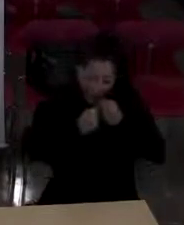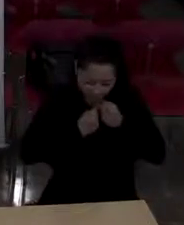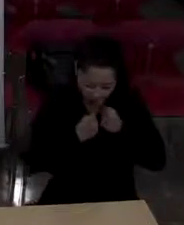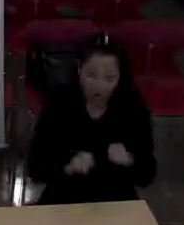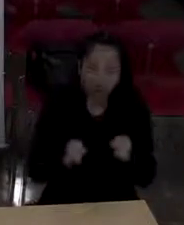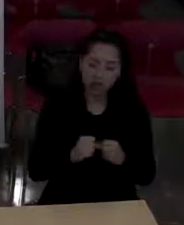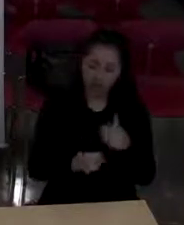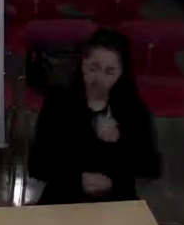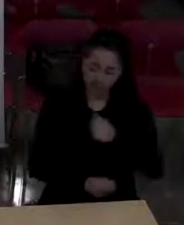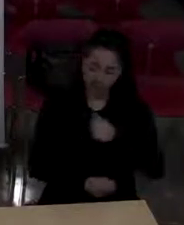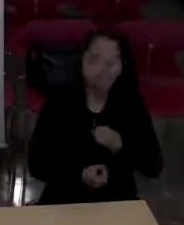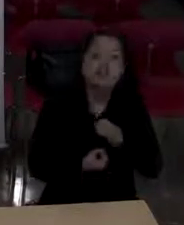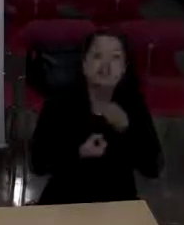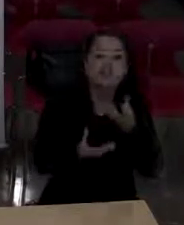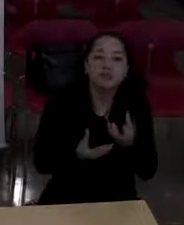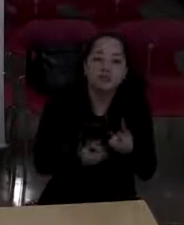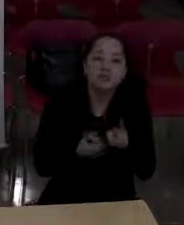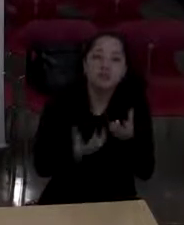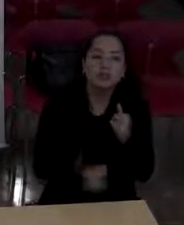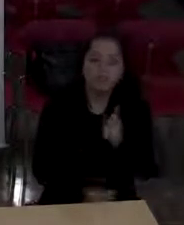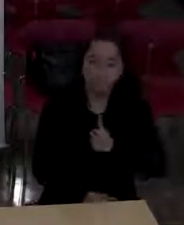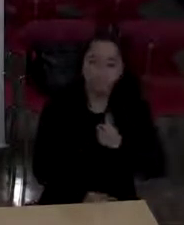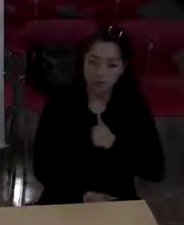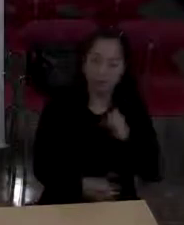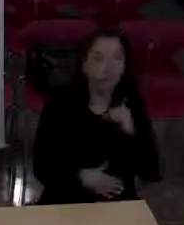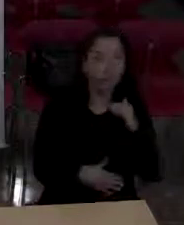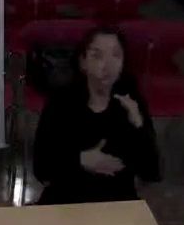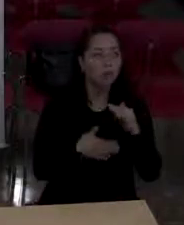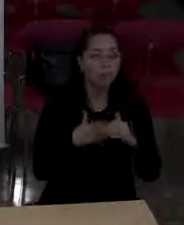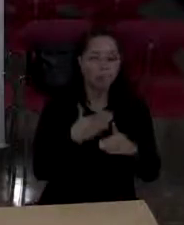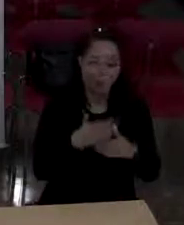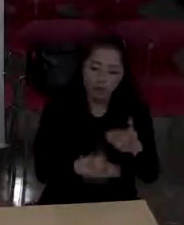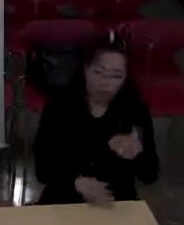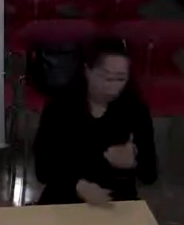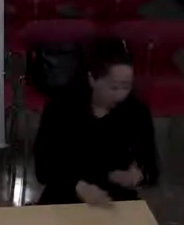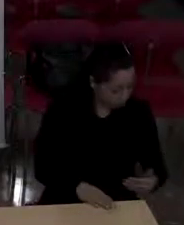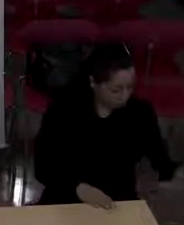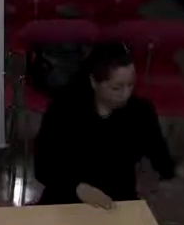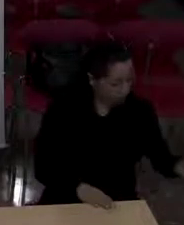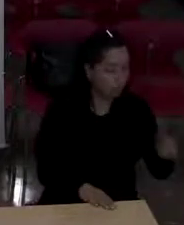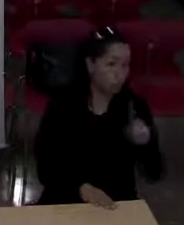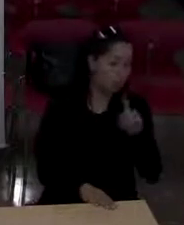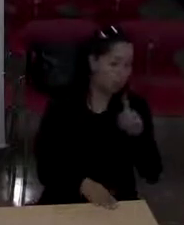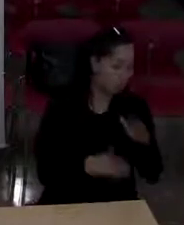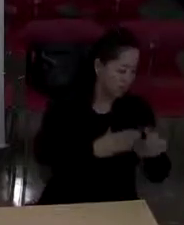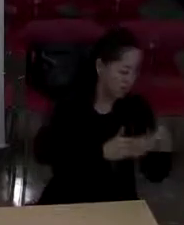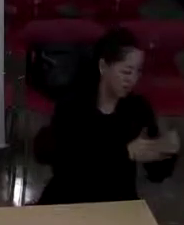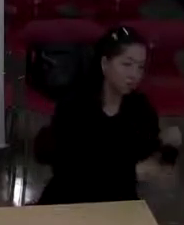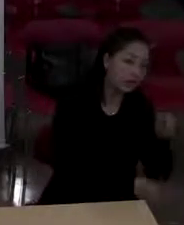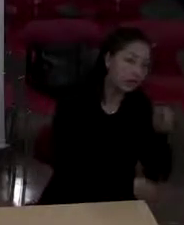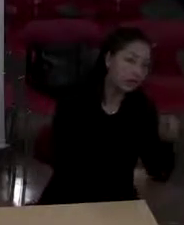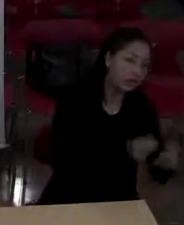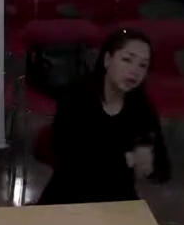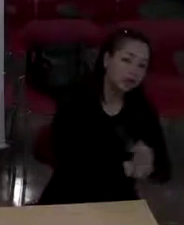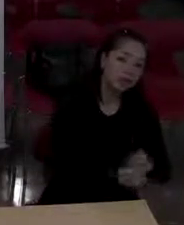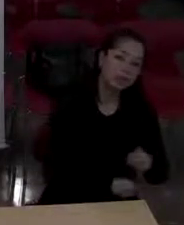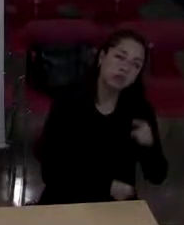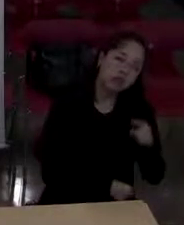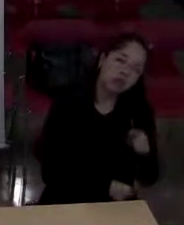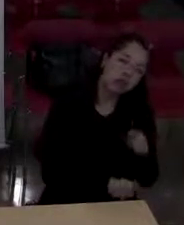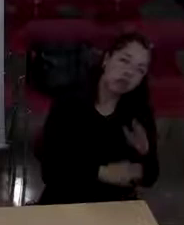años también empiezan a identificar lo que los otros le producen, cómo lo producen y empiezan a tener momentos de negociación para